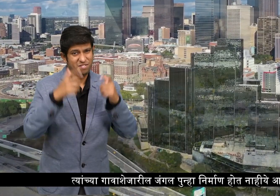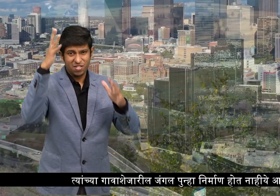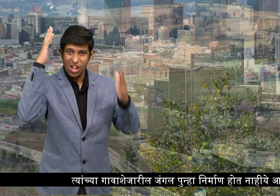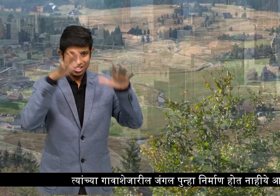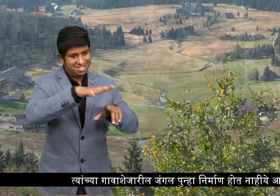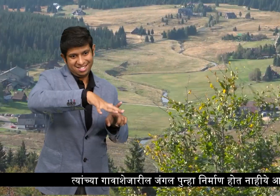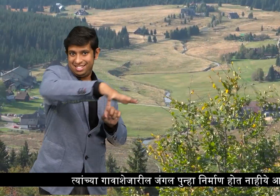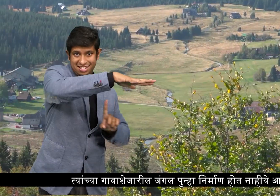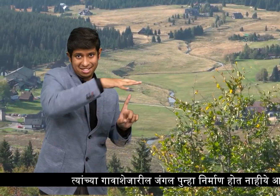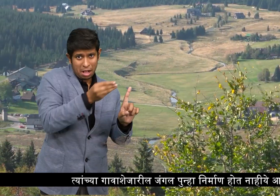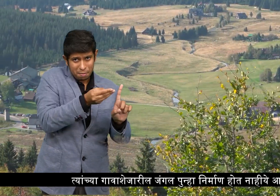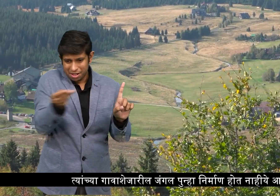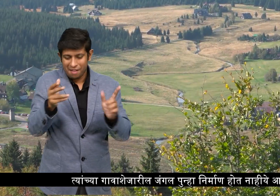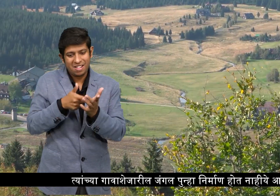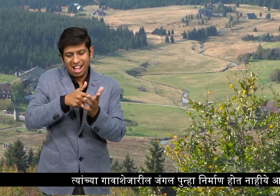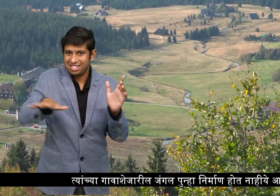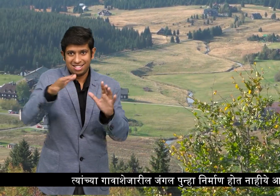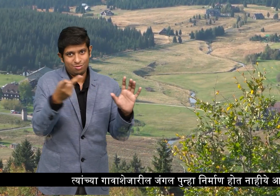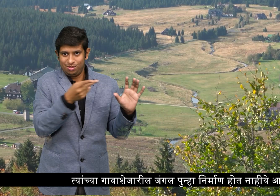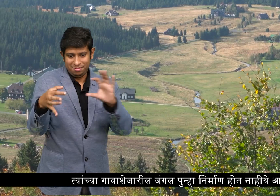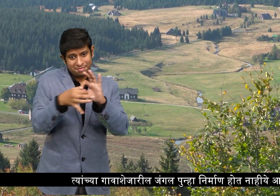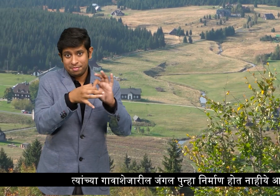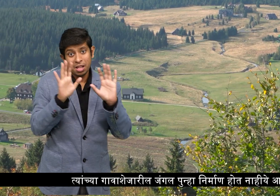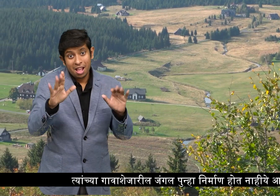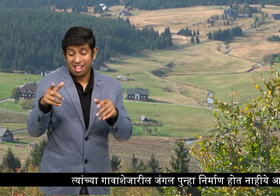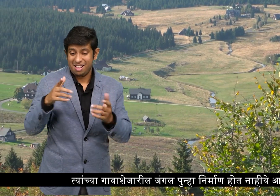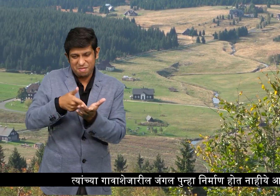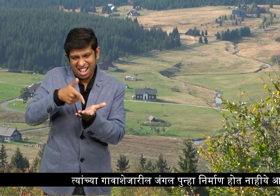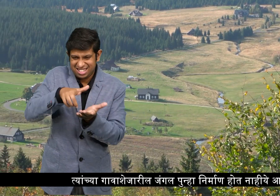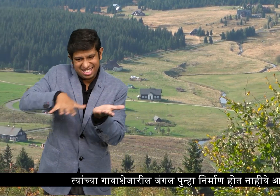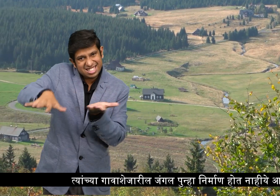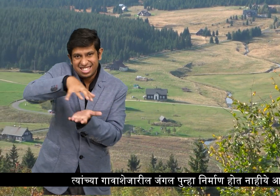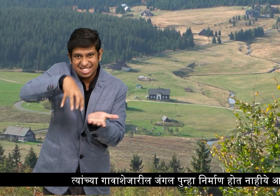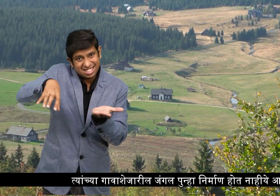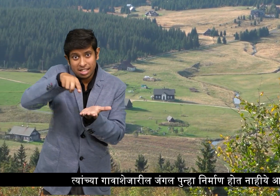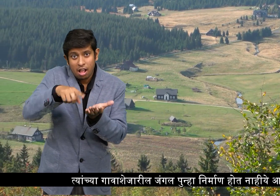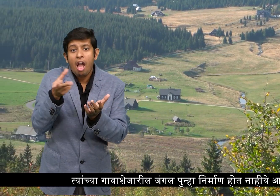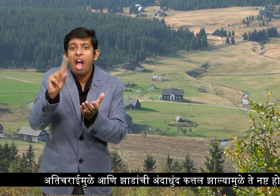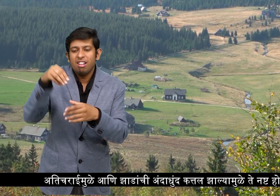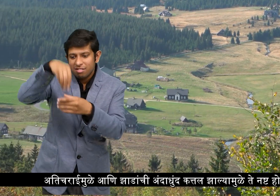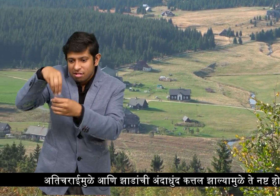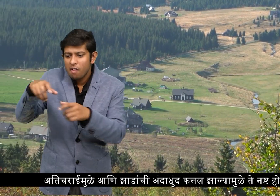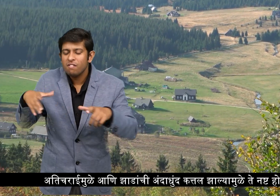त्यांच्या गावाशेजारील जंगल पुन्हा निर्माण होत नाही आणि प्राण्यांचे